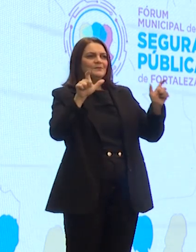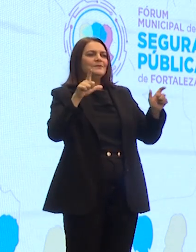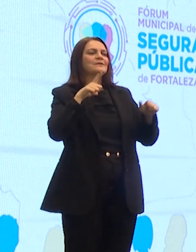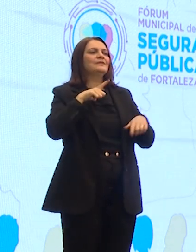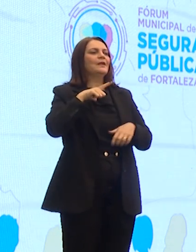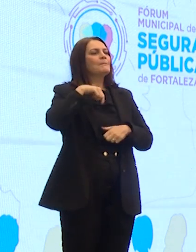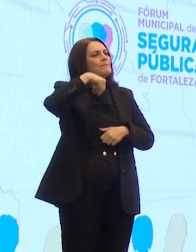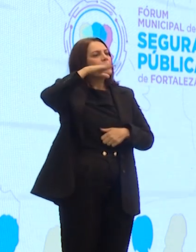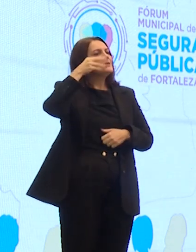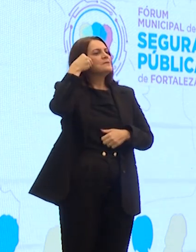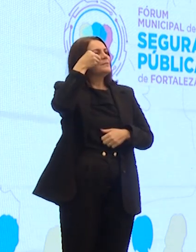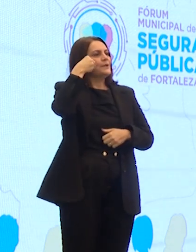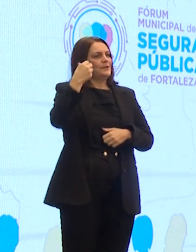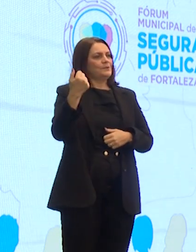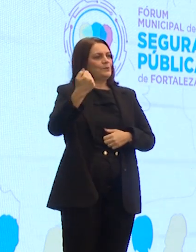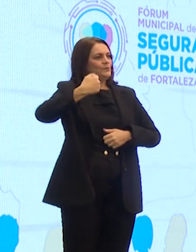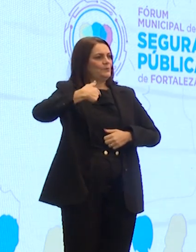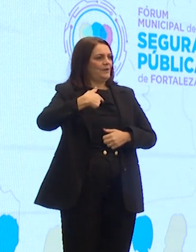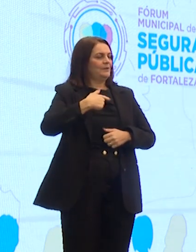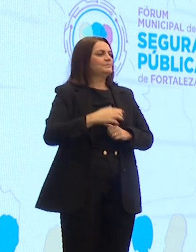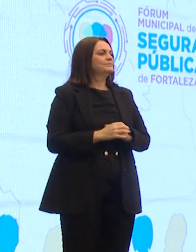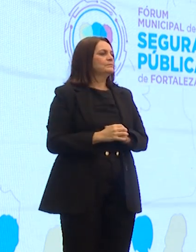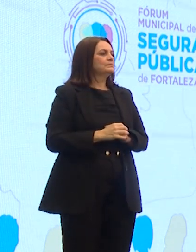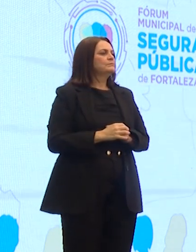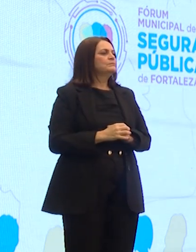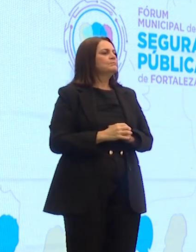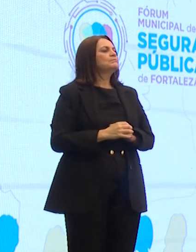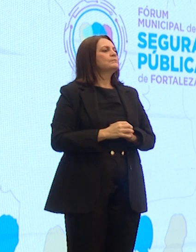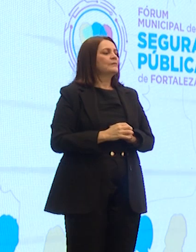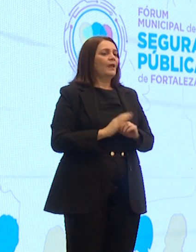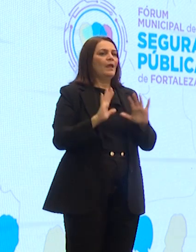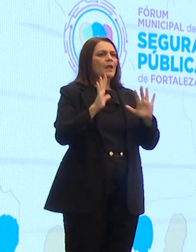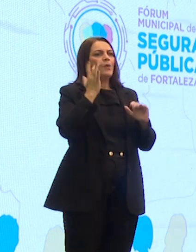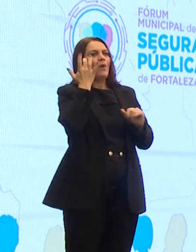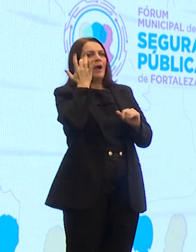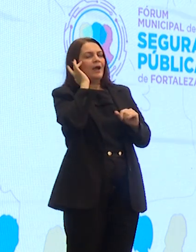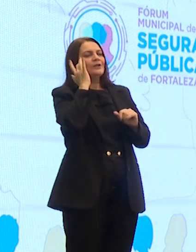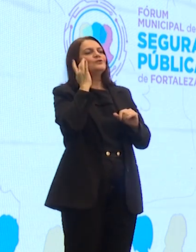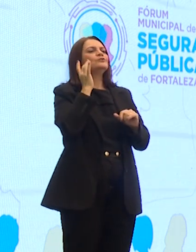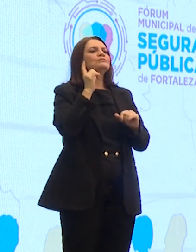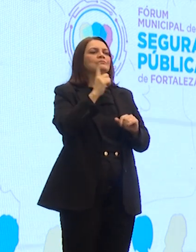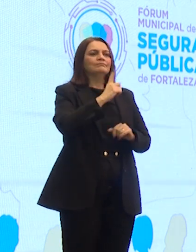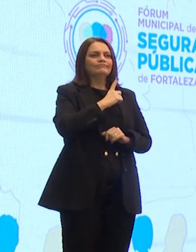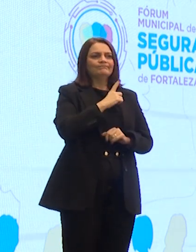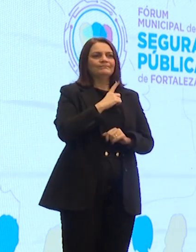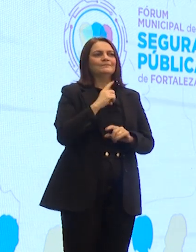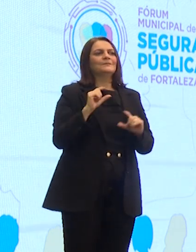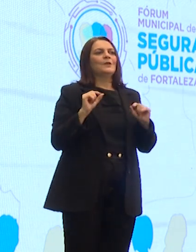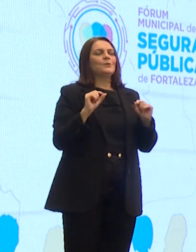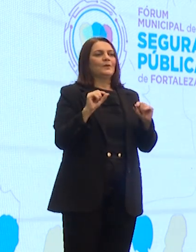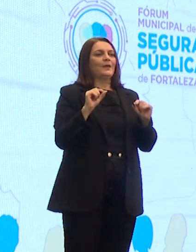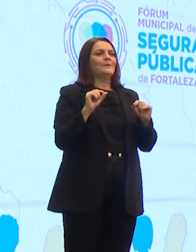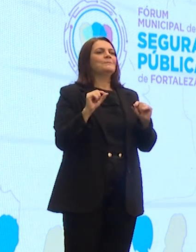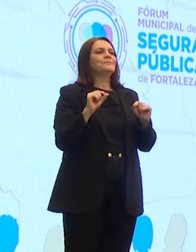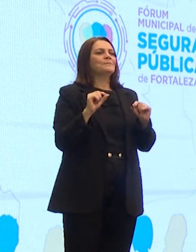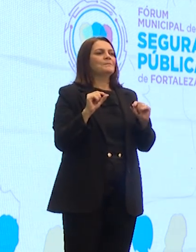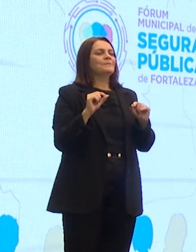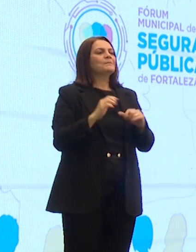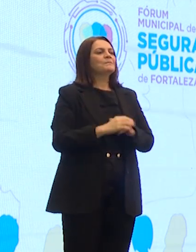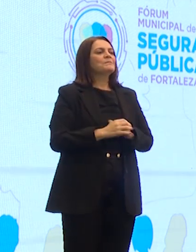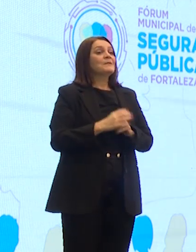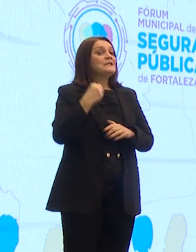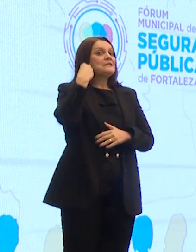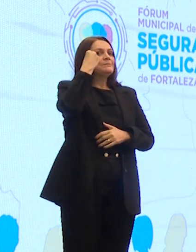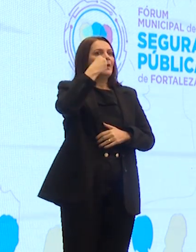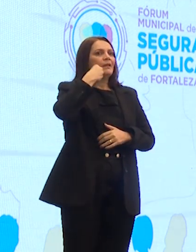eu, independentemente de quem sejam, mas eu acho que existe aquilo que Camões chamava de saber da